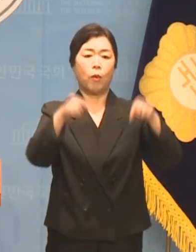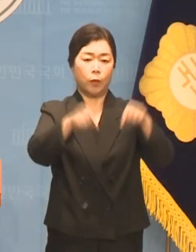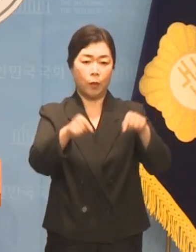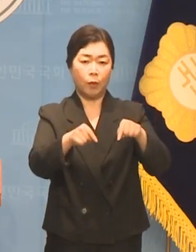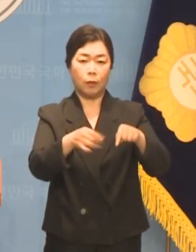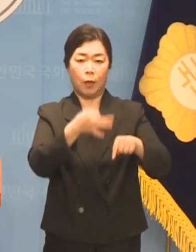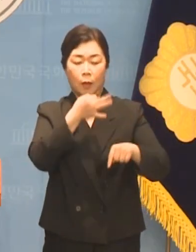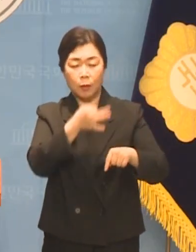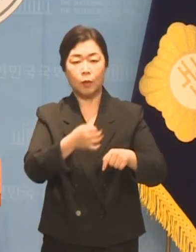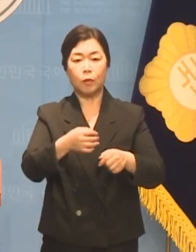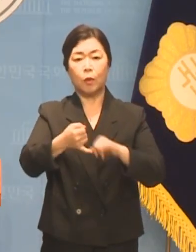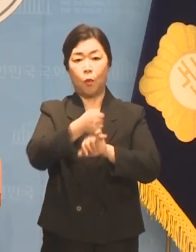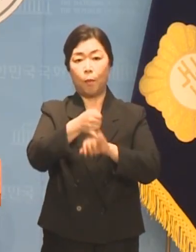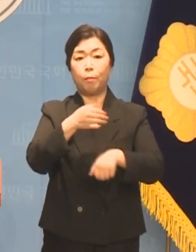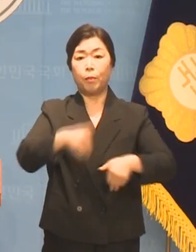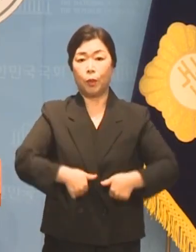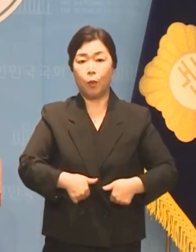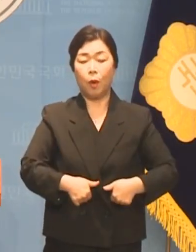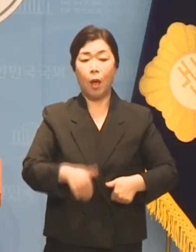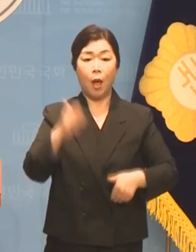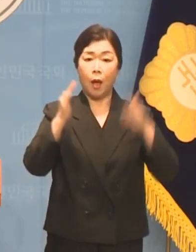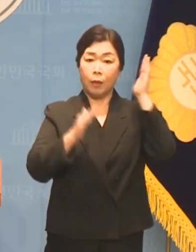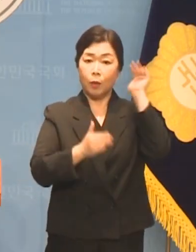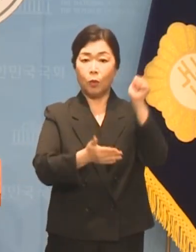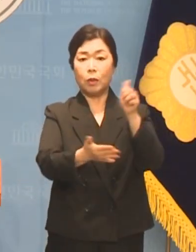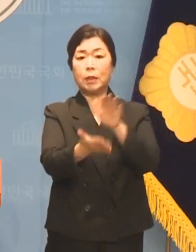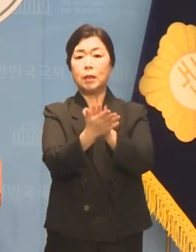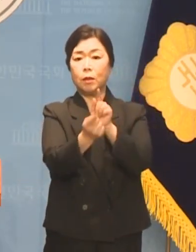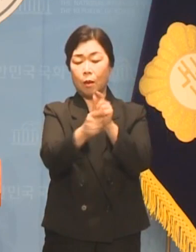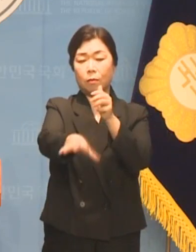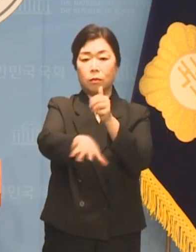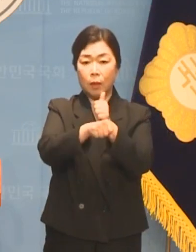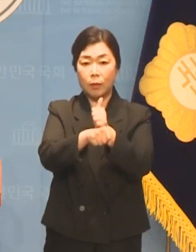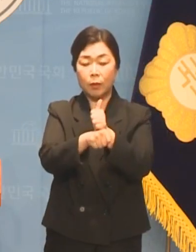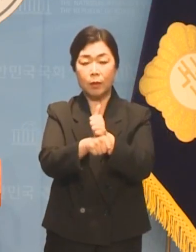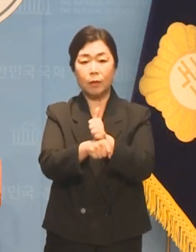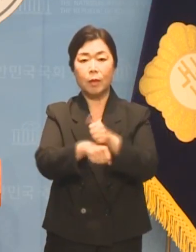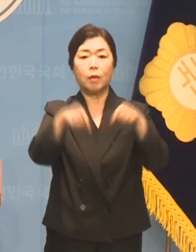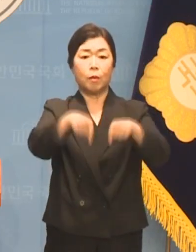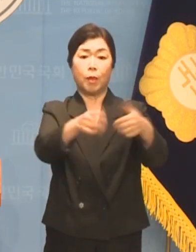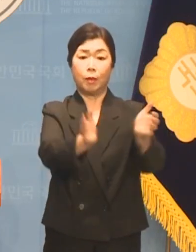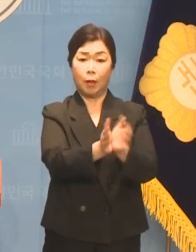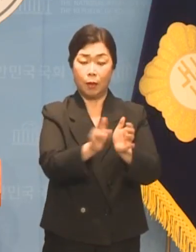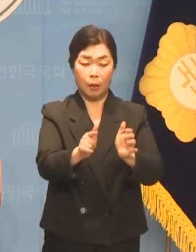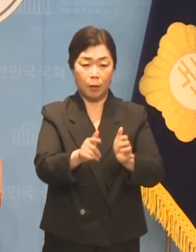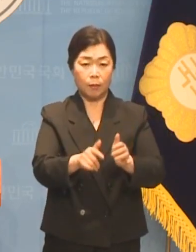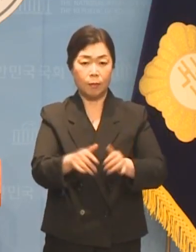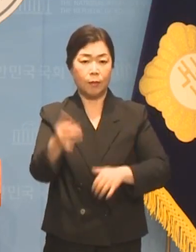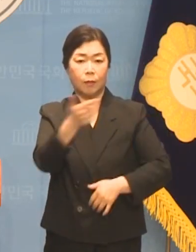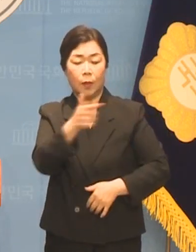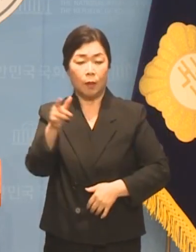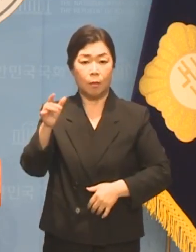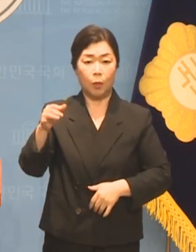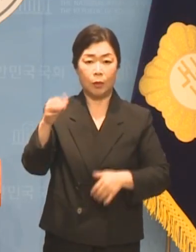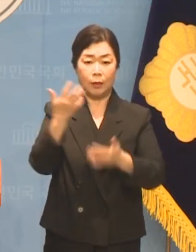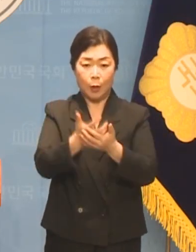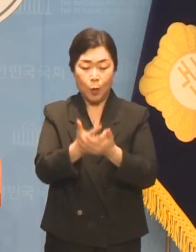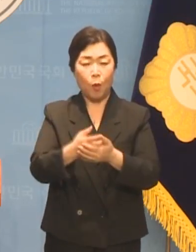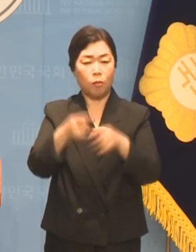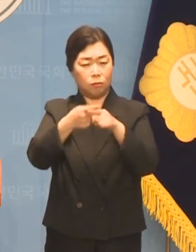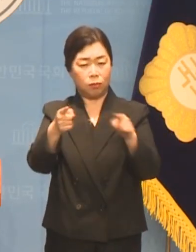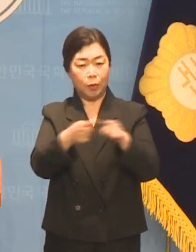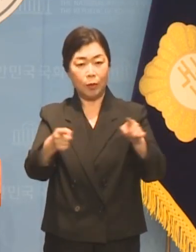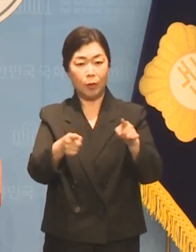확립합니다. 대통령 직속 글로벌 협상 전략단이 빅데이터 분석을 통해